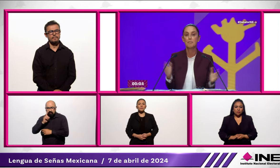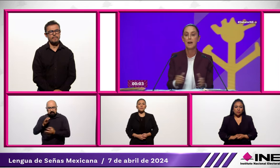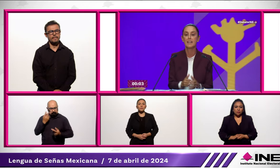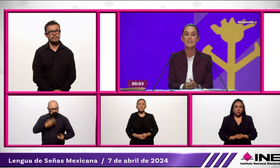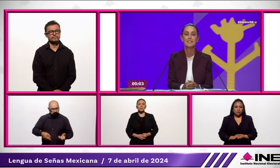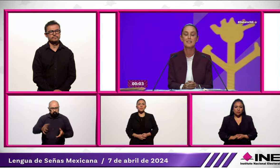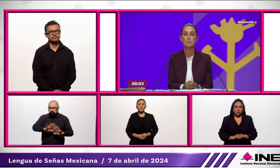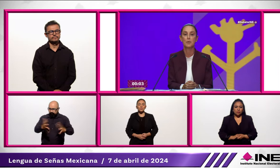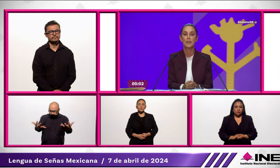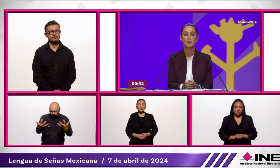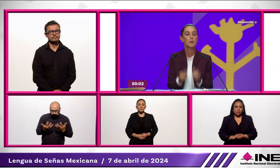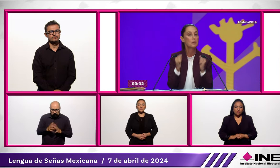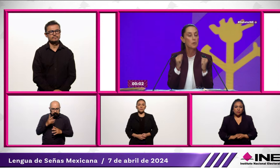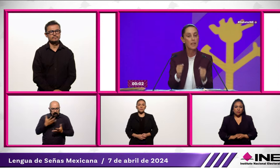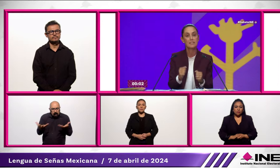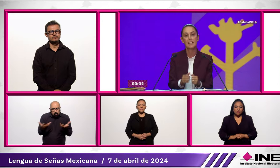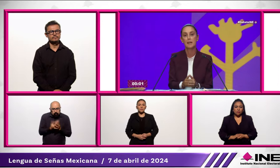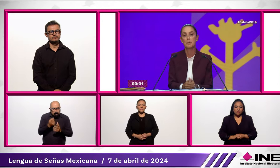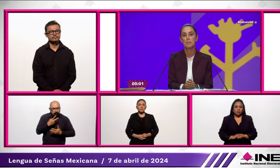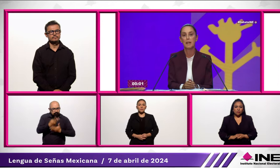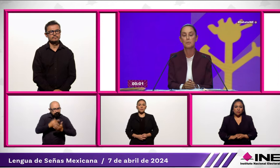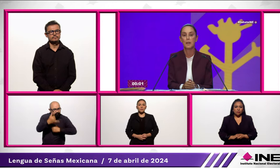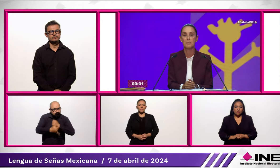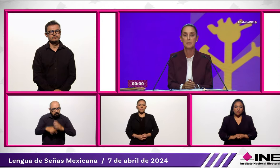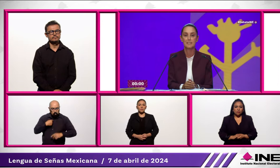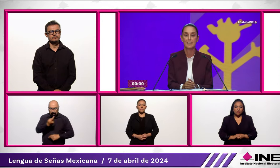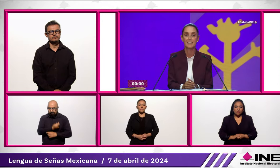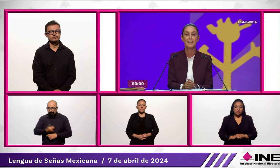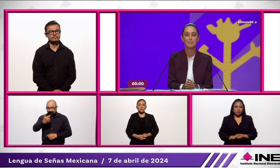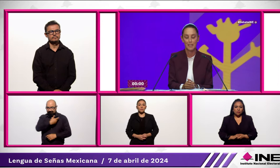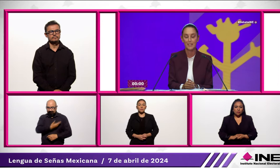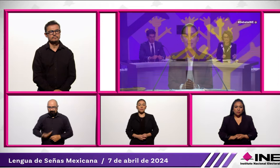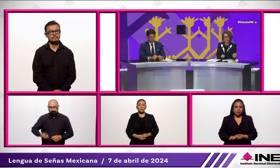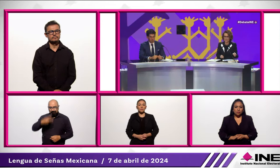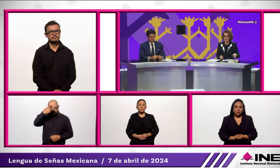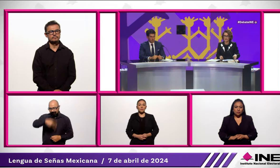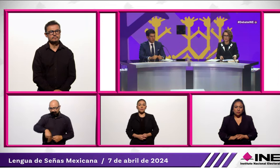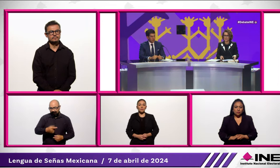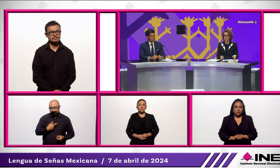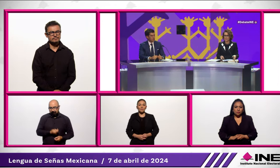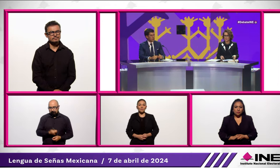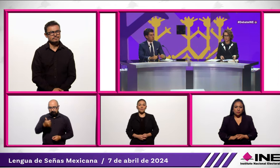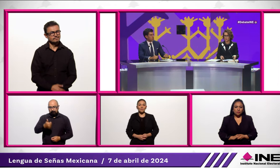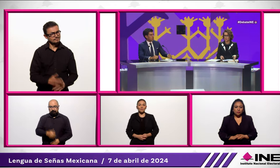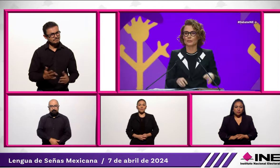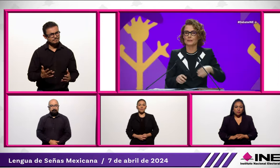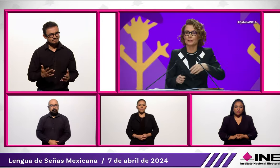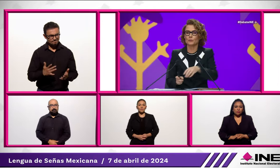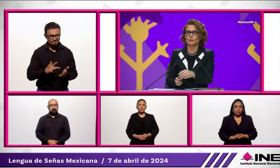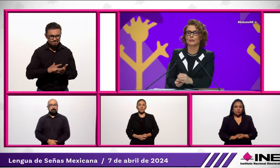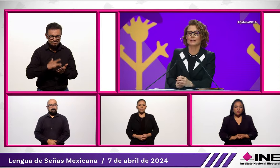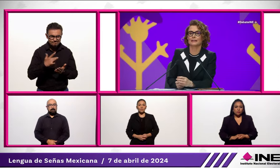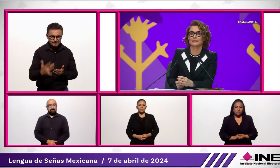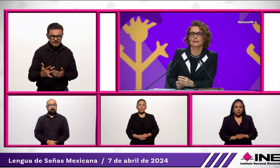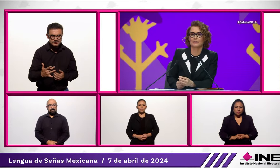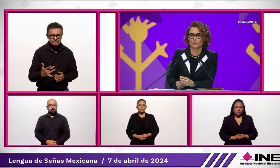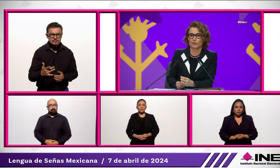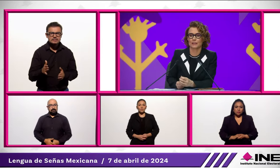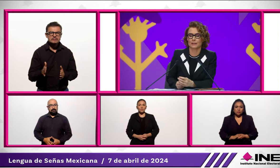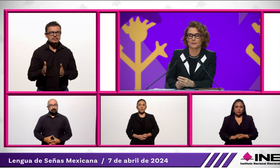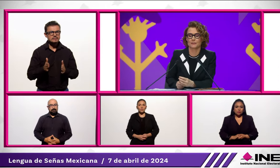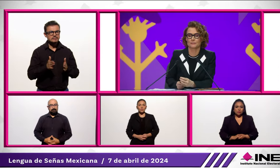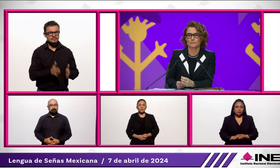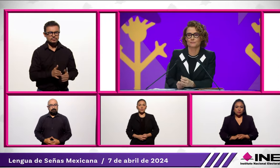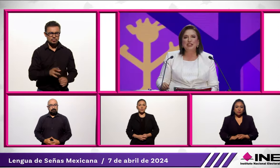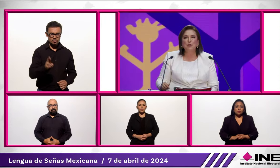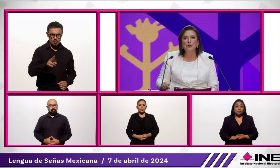que sean parte de este proyecto. Voy a ser la primera mujer presidenta de México. Gracias, candidata, y me voy con el minuto de la candidata